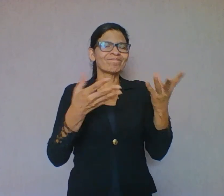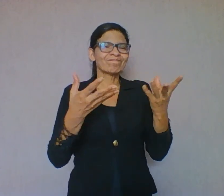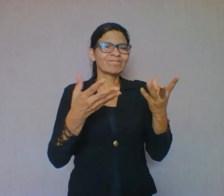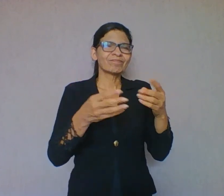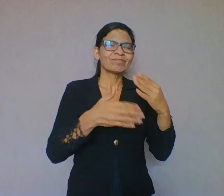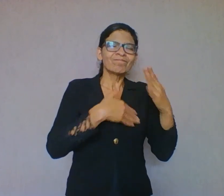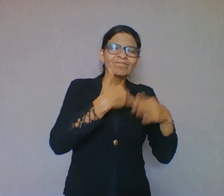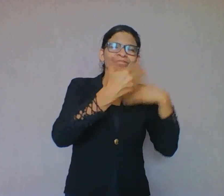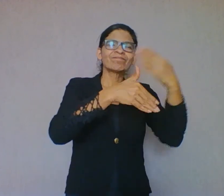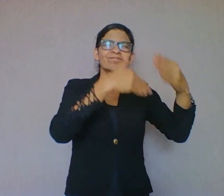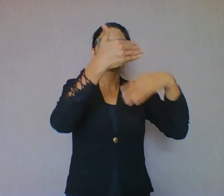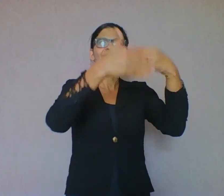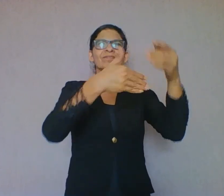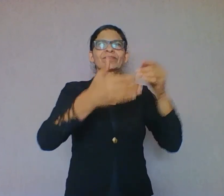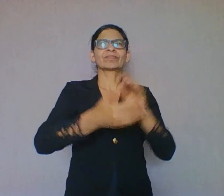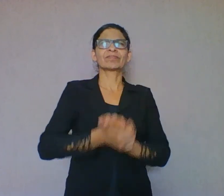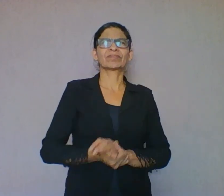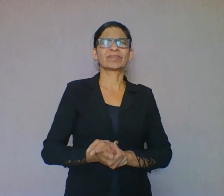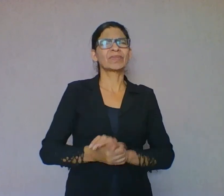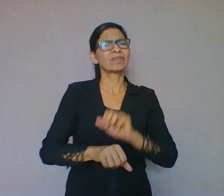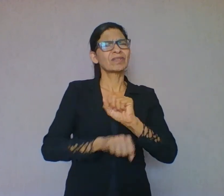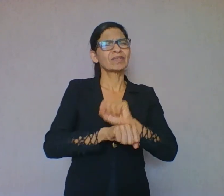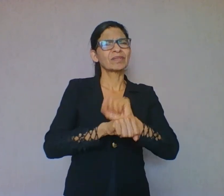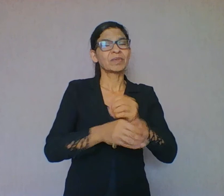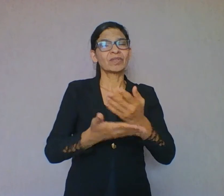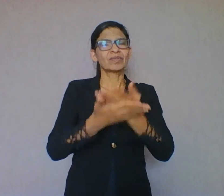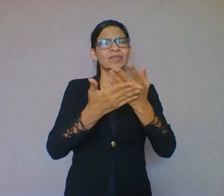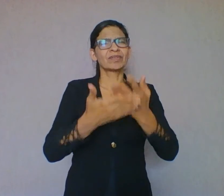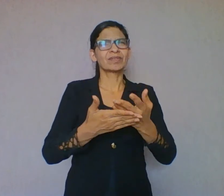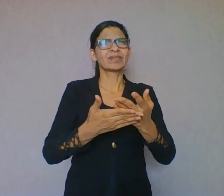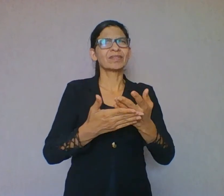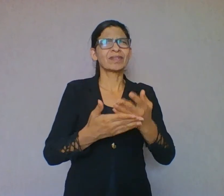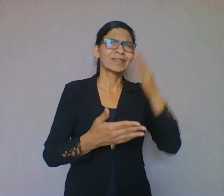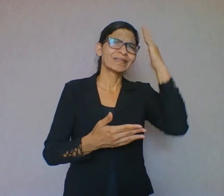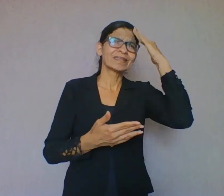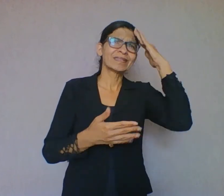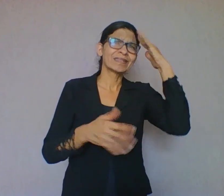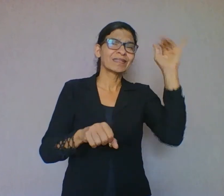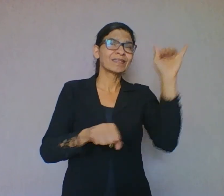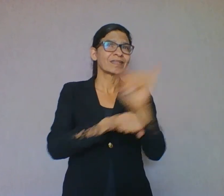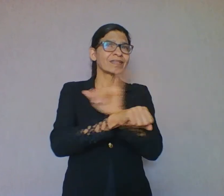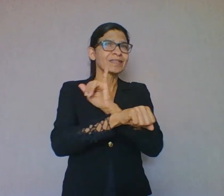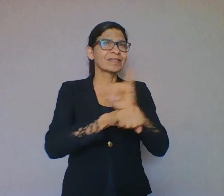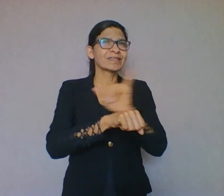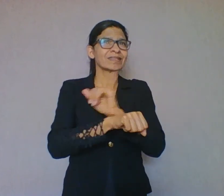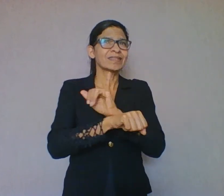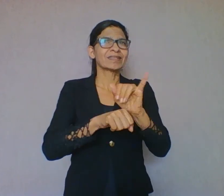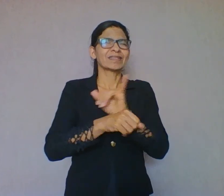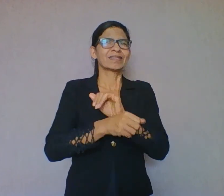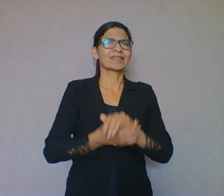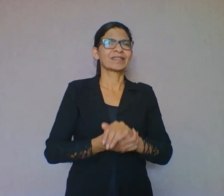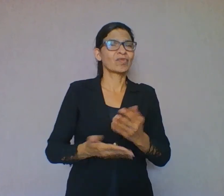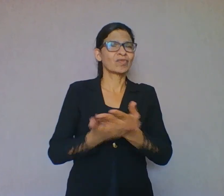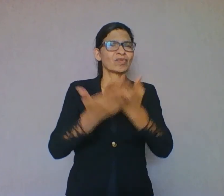e as estratégias de leitura e façam boas leituras. Diferente da primeira unidade, a atividade dessa aula é apenas uma